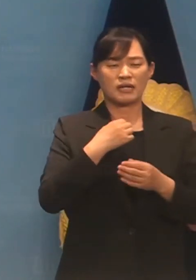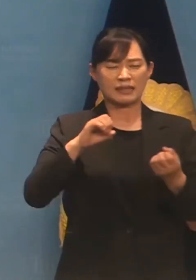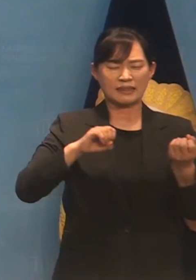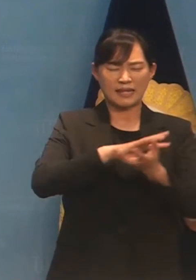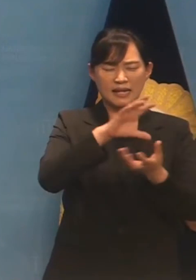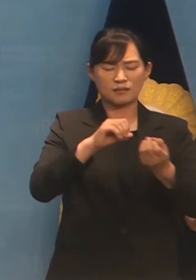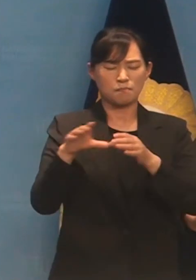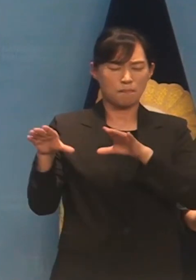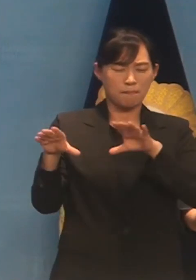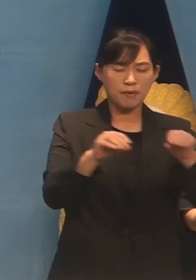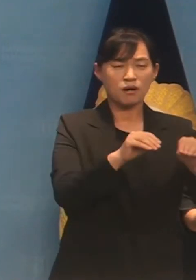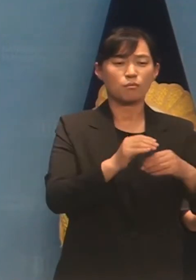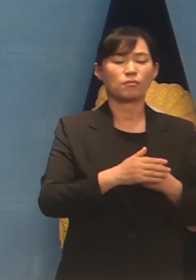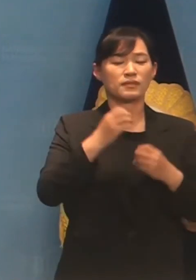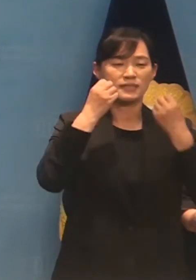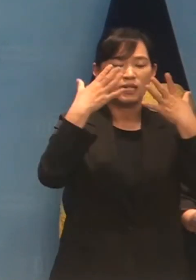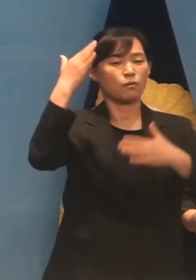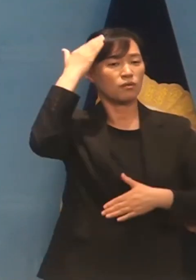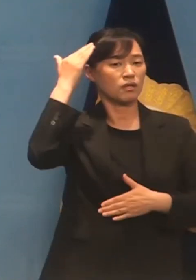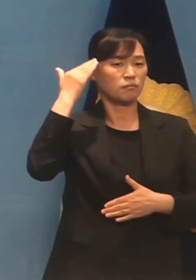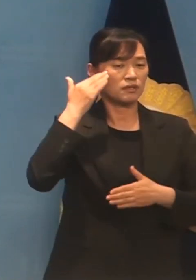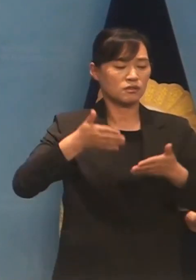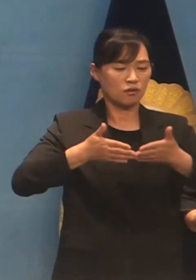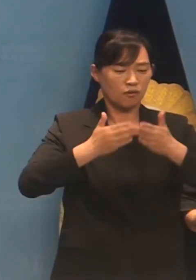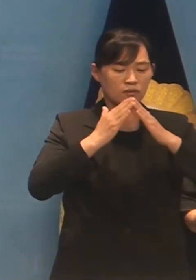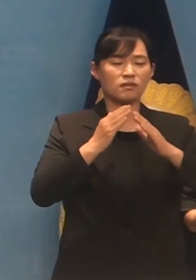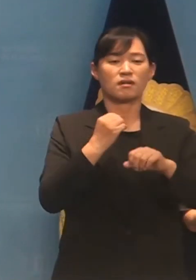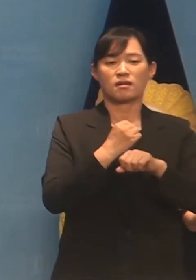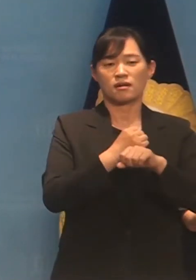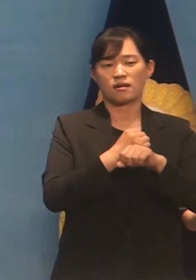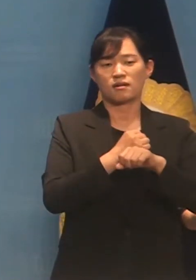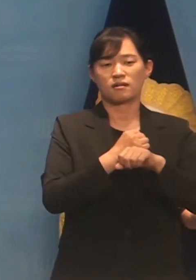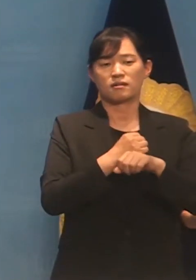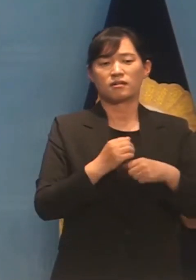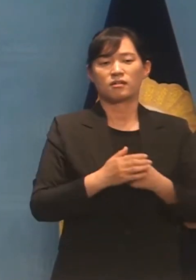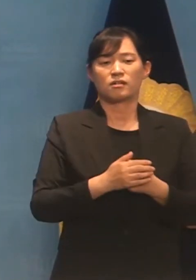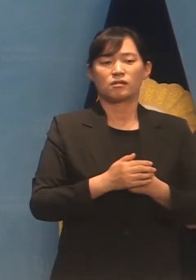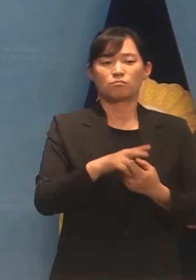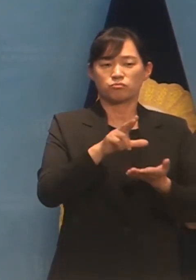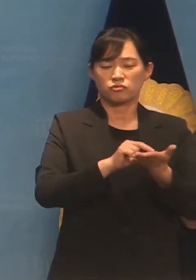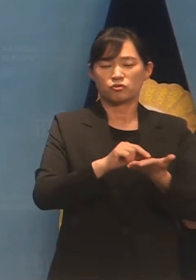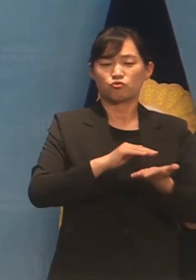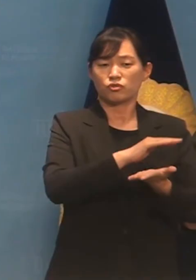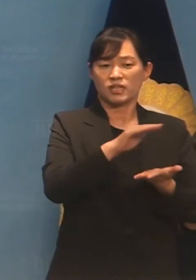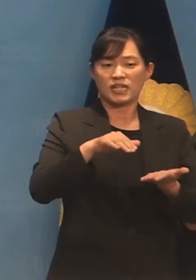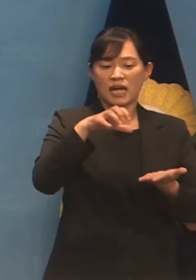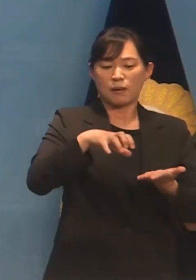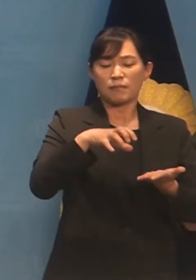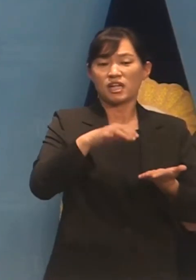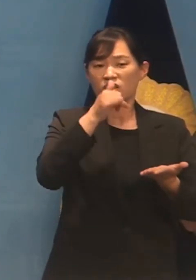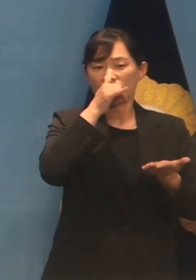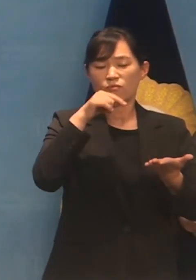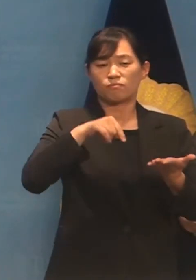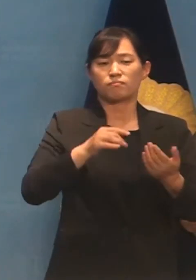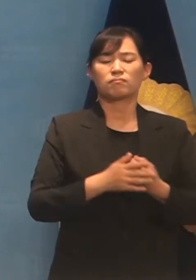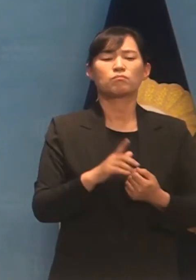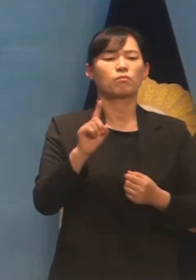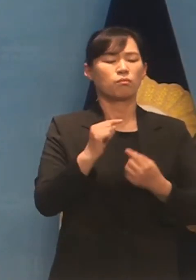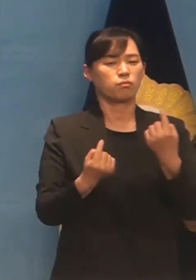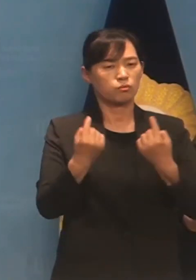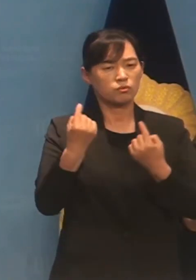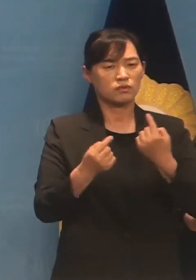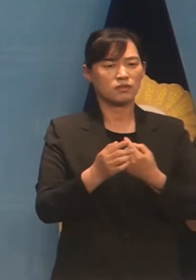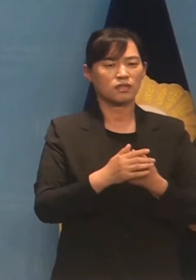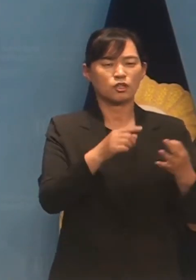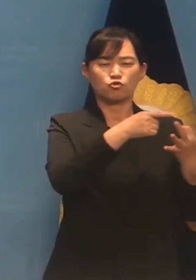종식시키고 새로운 대한민국을 건설할 과제가 우리 앞에 놓여져 있습니다.